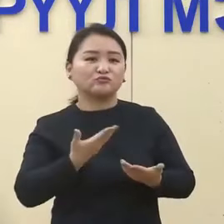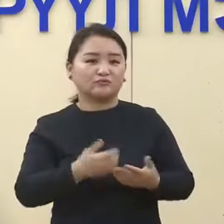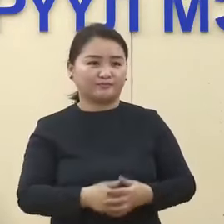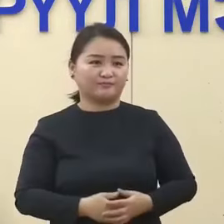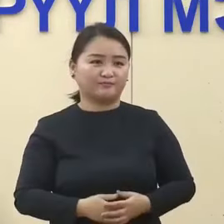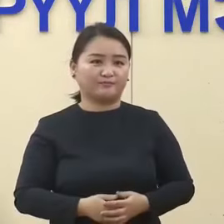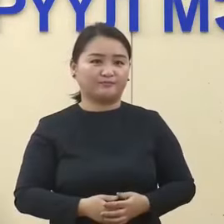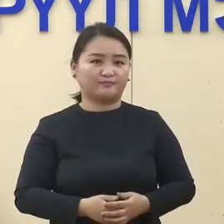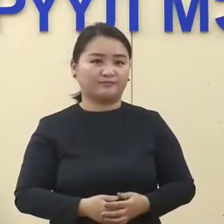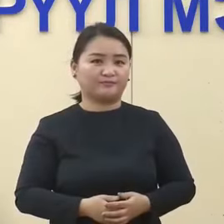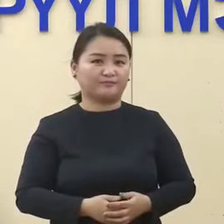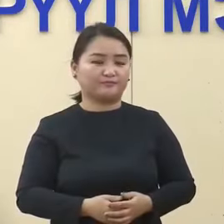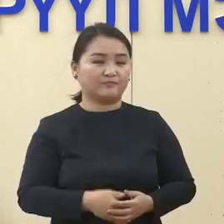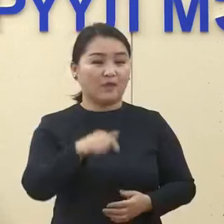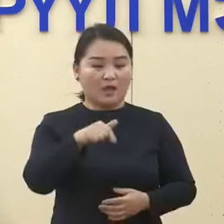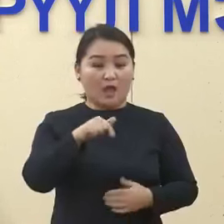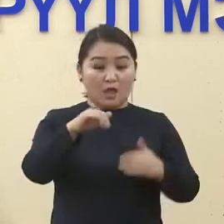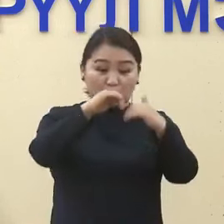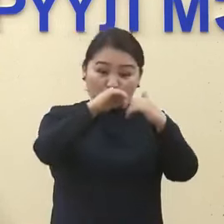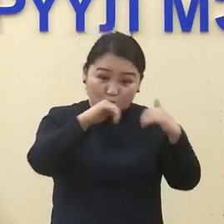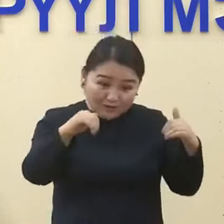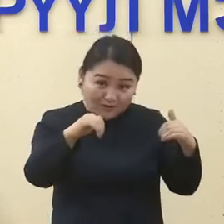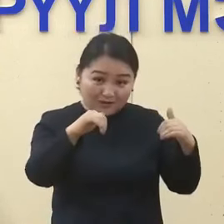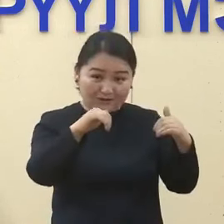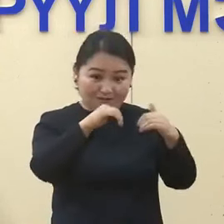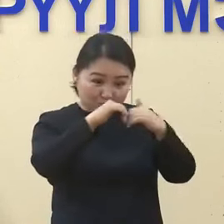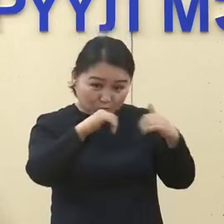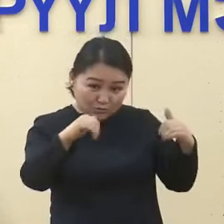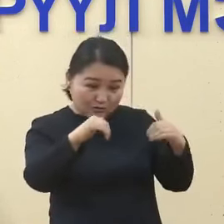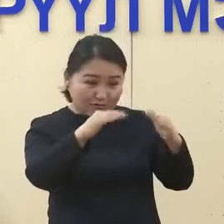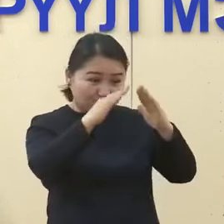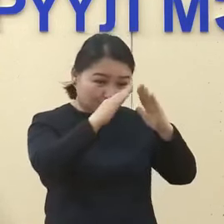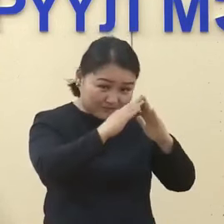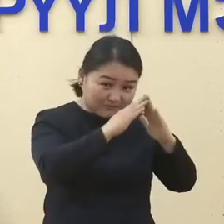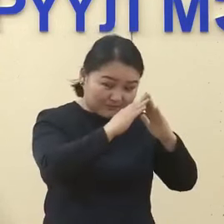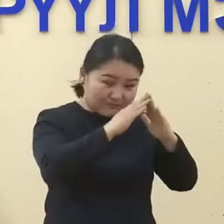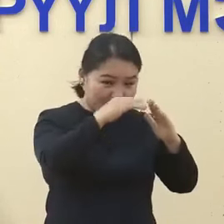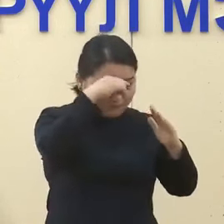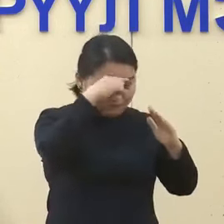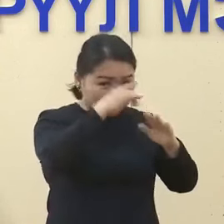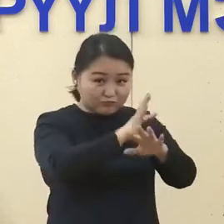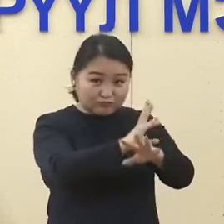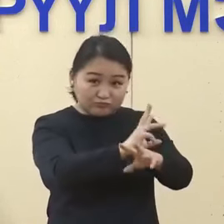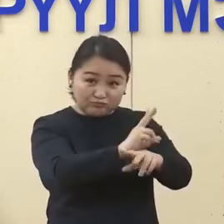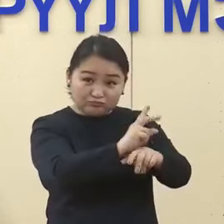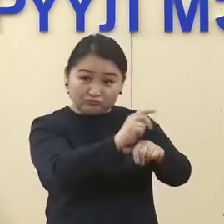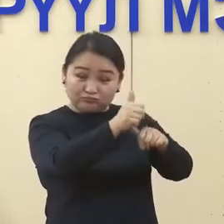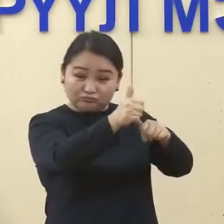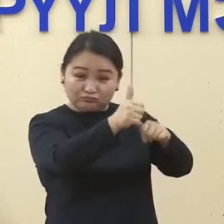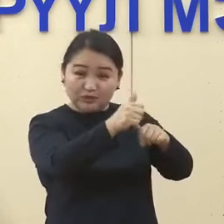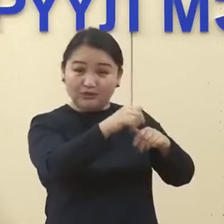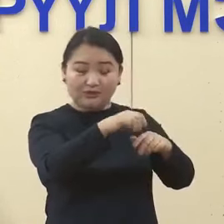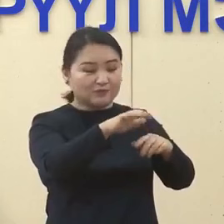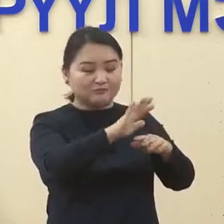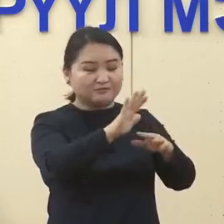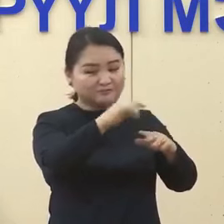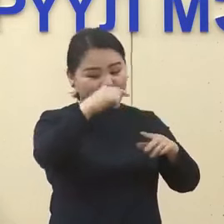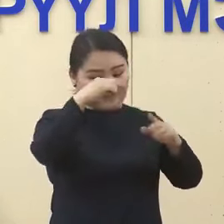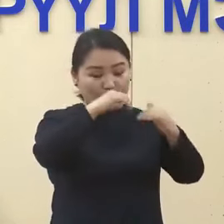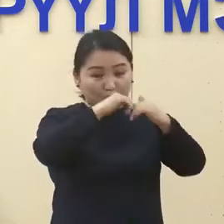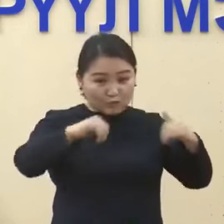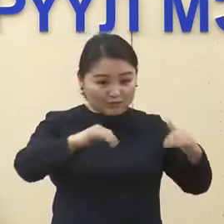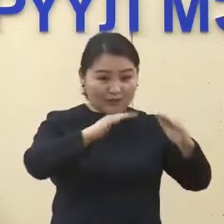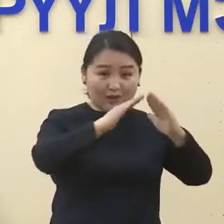За бид нар тусгаарлалтанд авсан хүмүүсээ 21 хоног 2 удаагийн